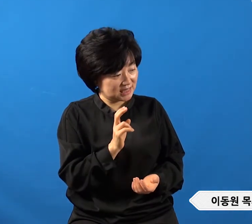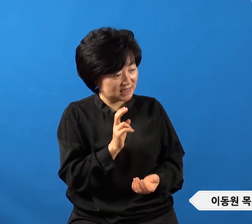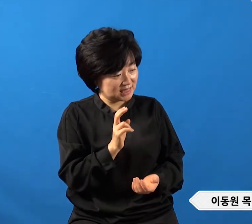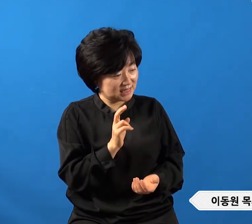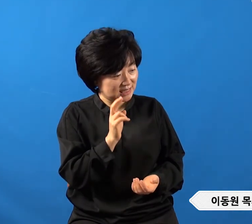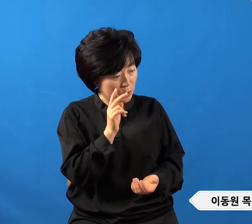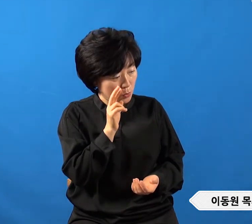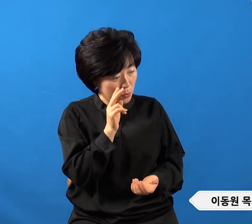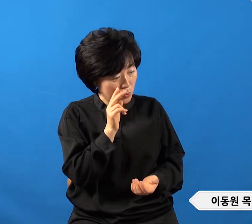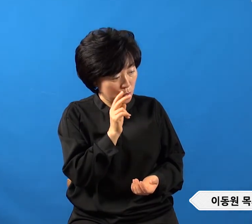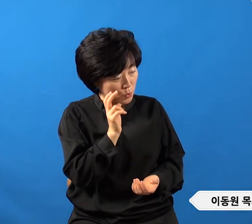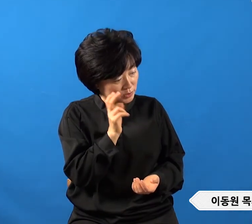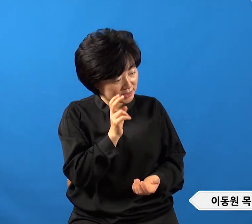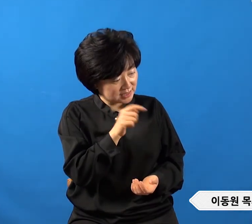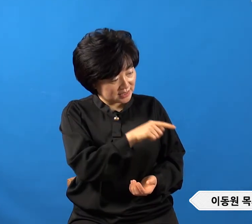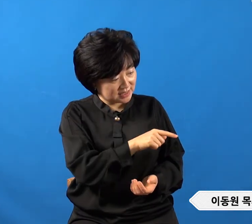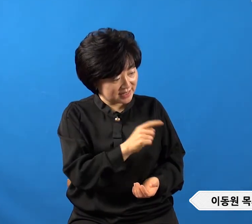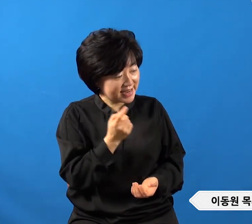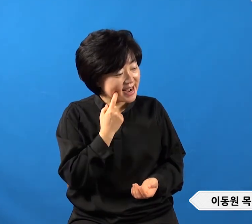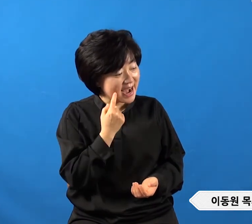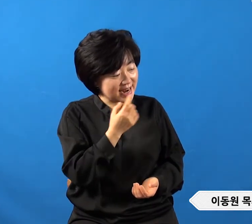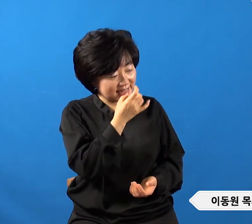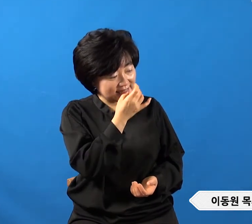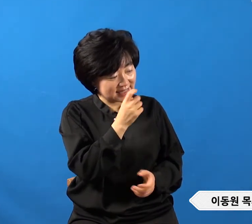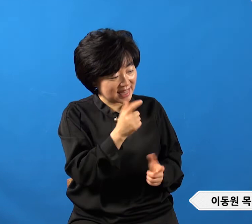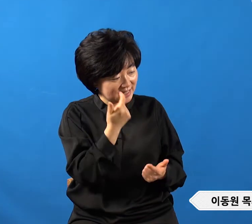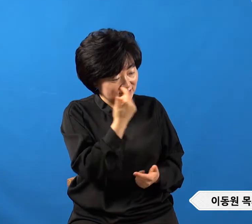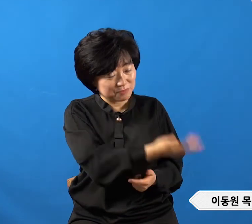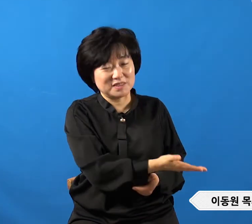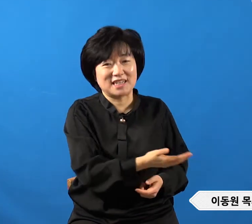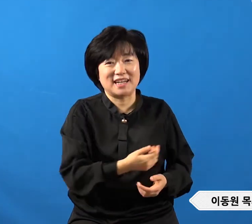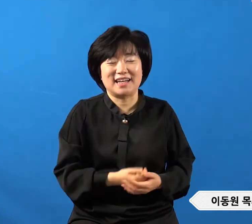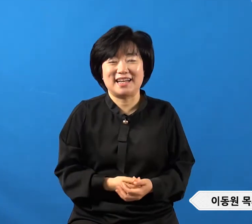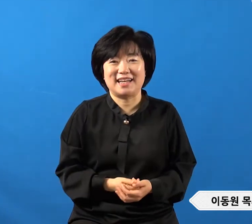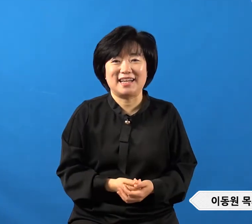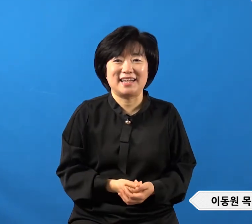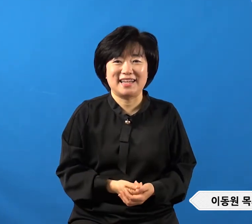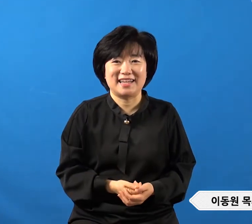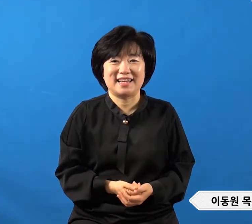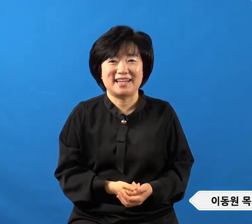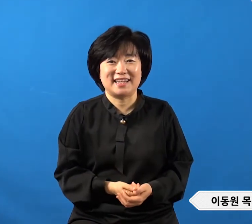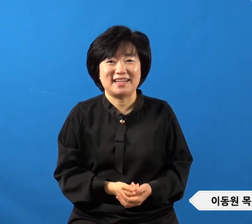혹시 가라지는 아니시죠? 한번 물어보세요. 시작.